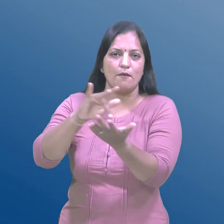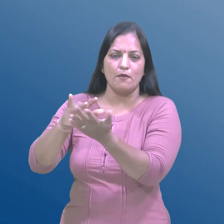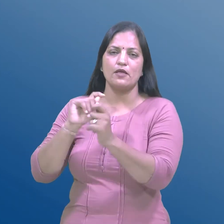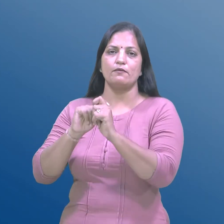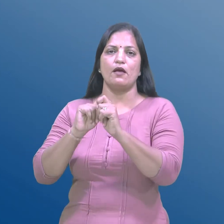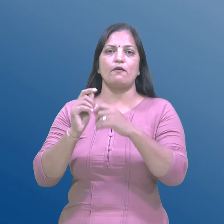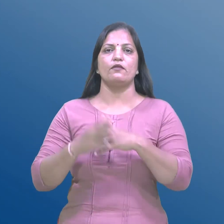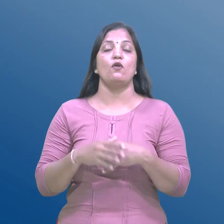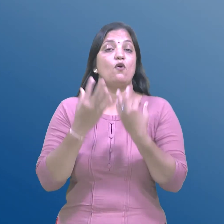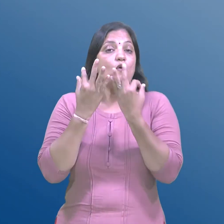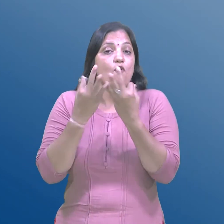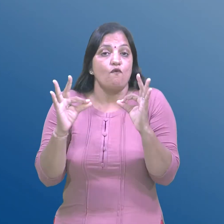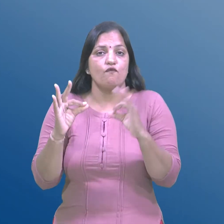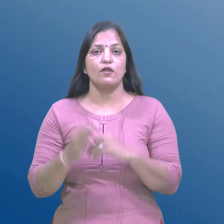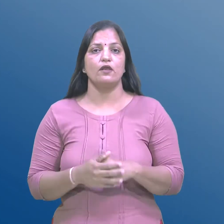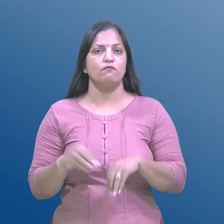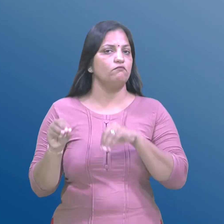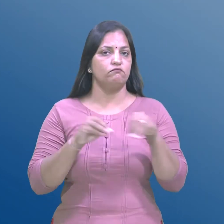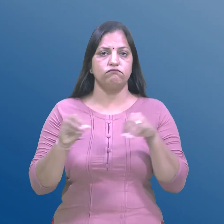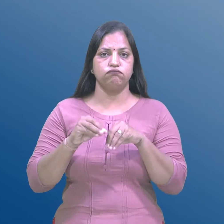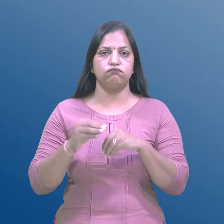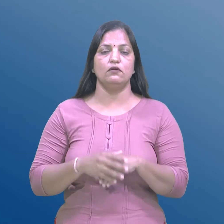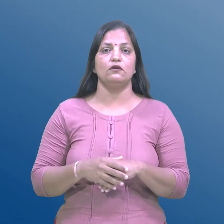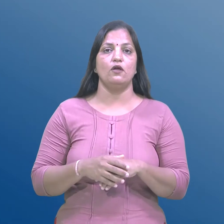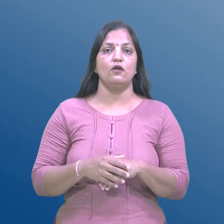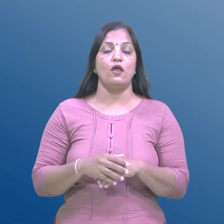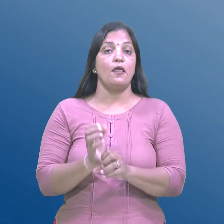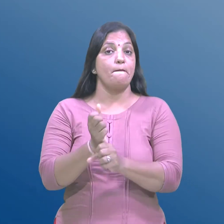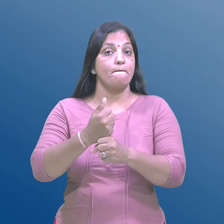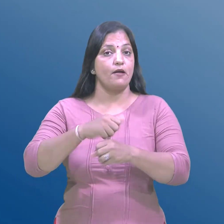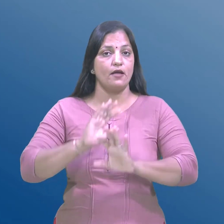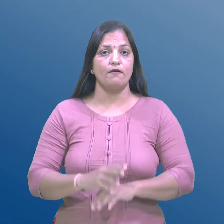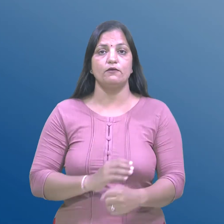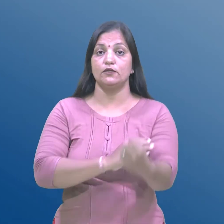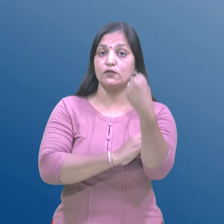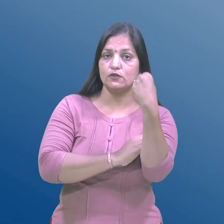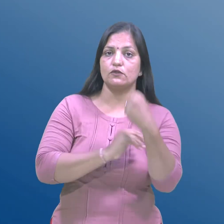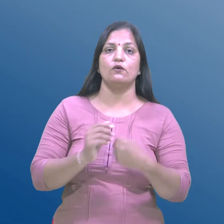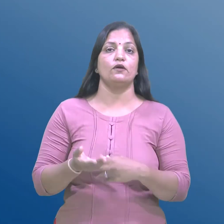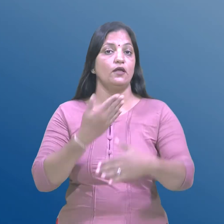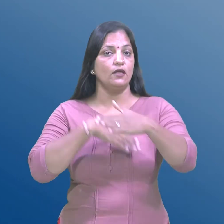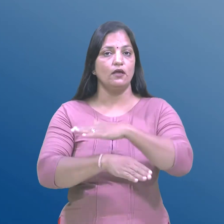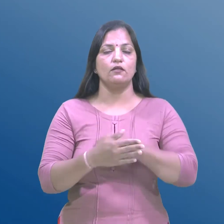સ્વતંત્રતાને નિર્બળ કે નિર્માલ્ય બનાવવાનો છે, તેમાં તમામ